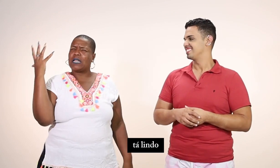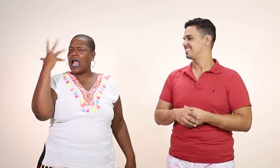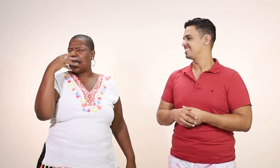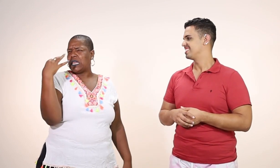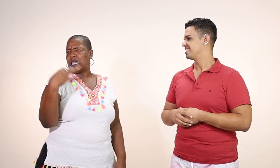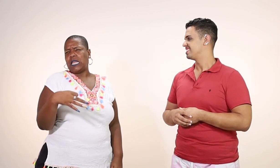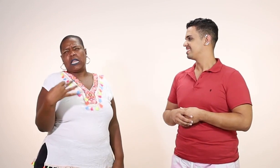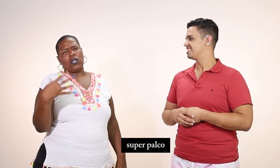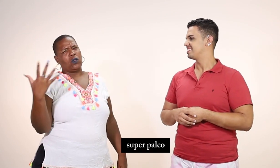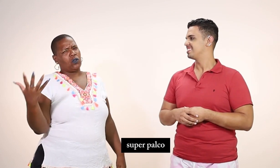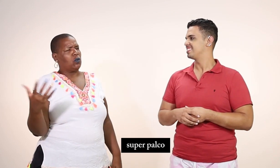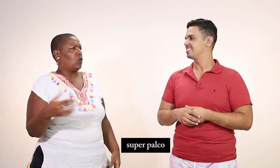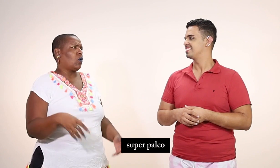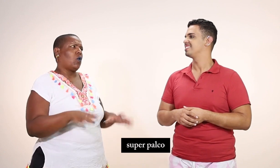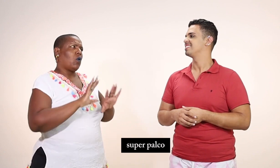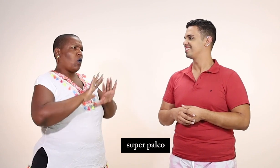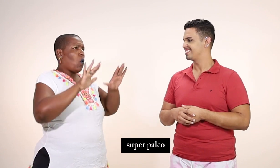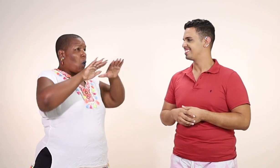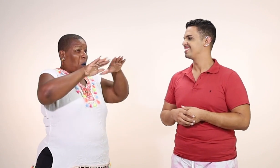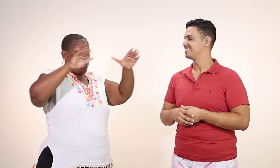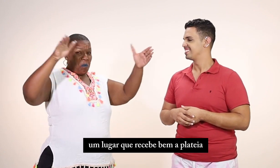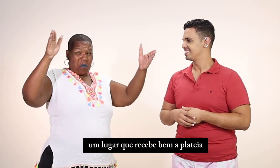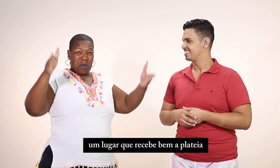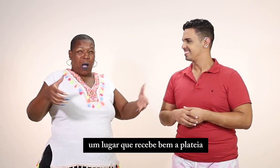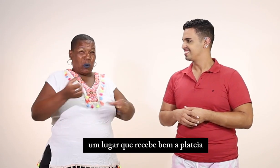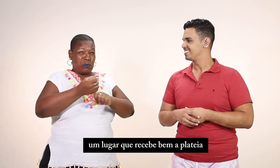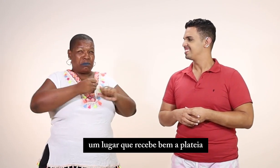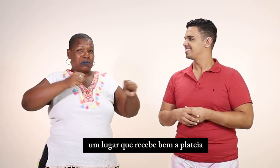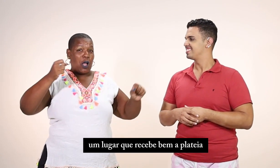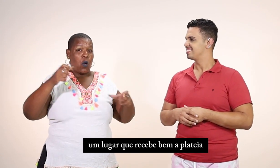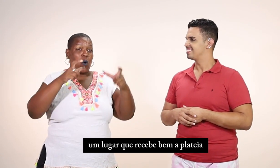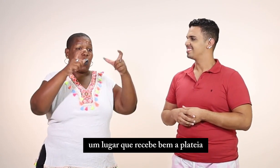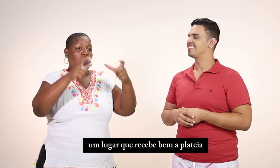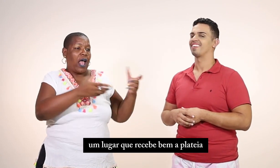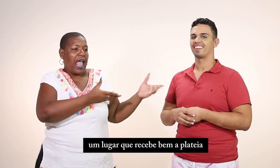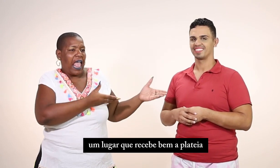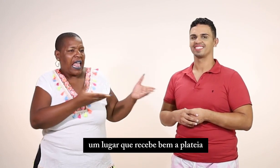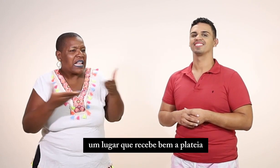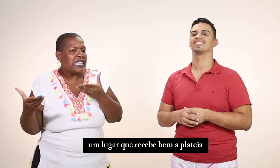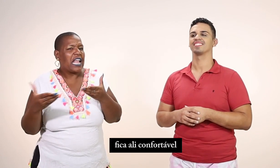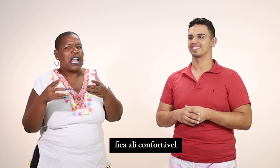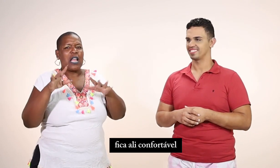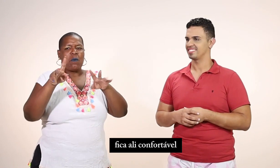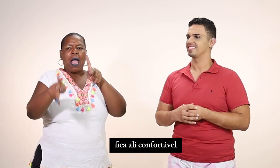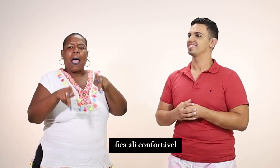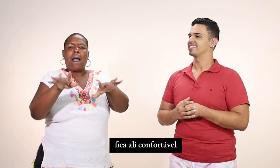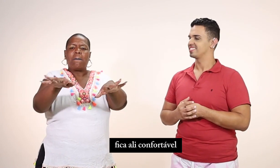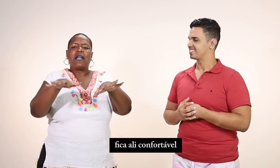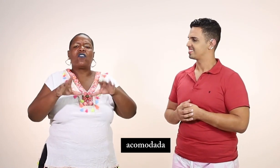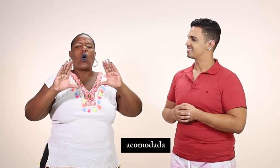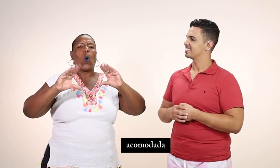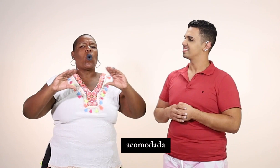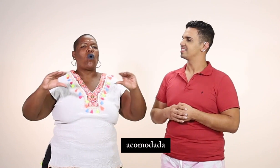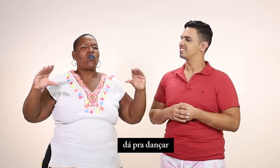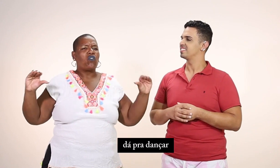um super palco, um lugar que recebe bem a plateia, fica ali confortável, acomodada, dá para